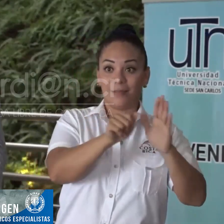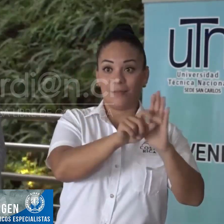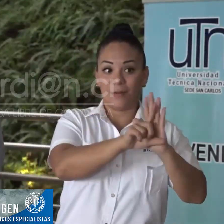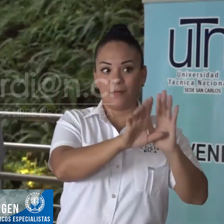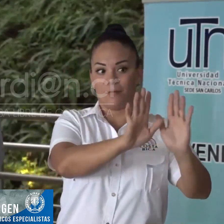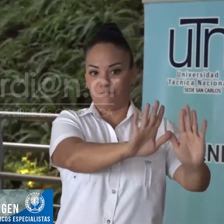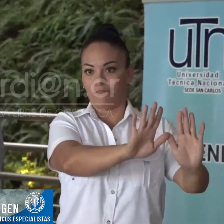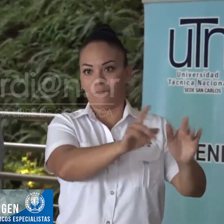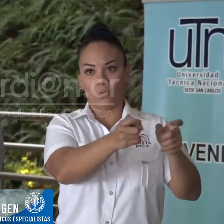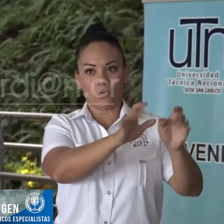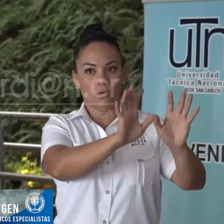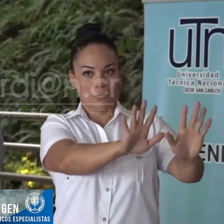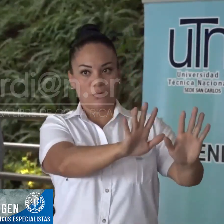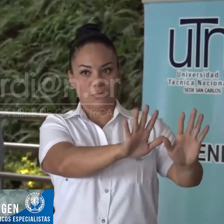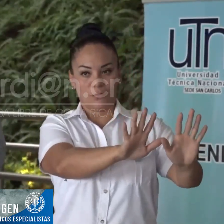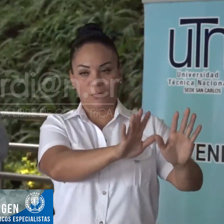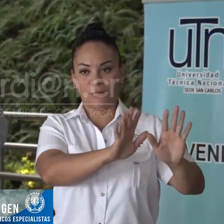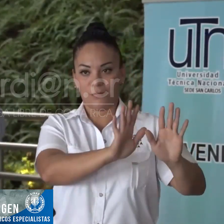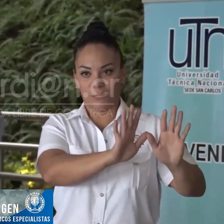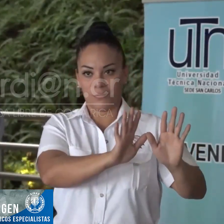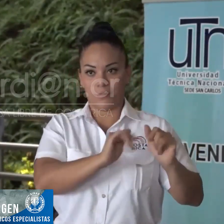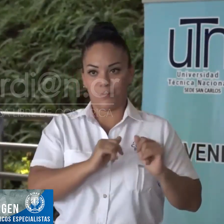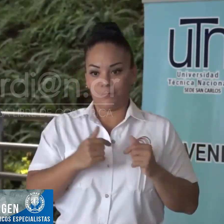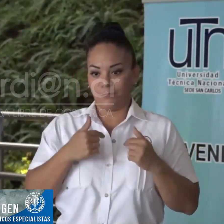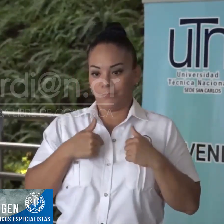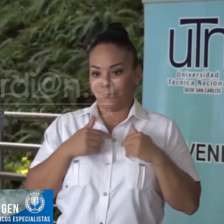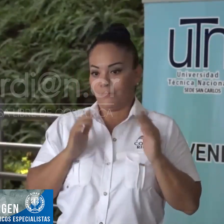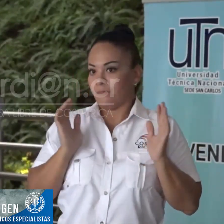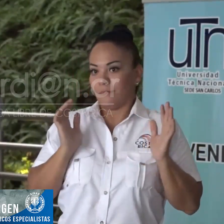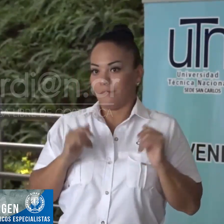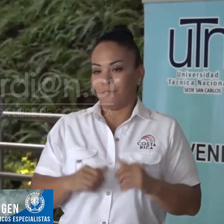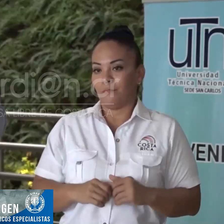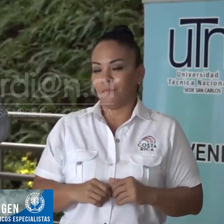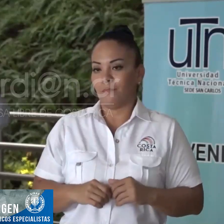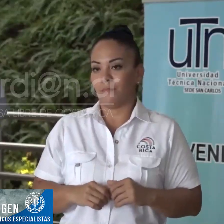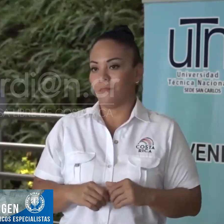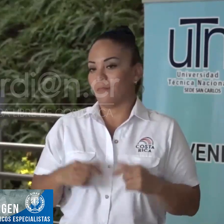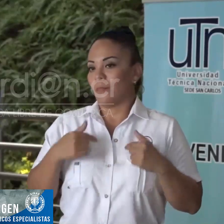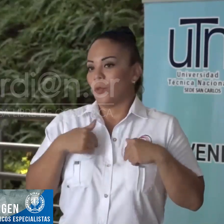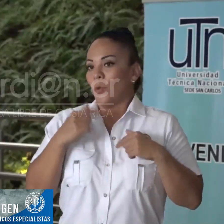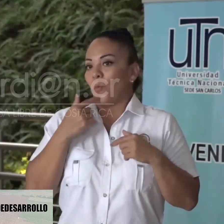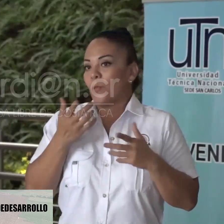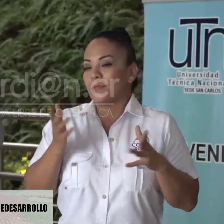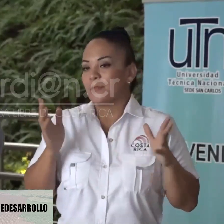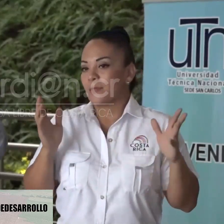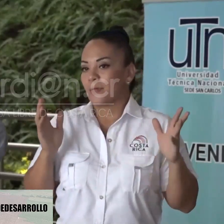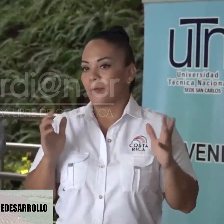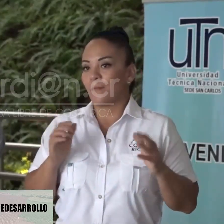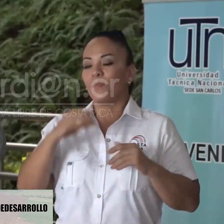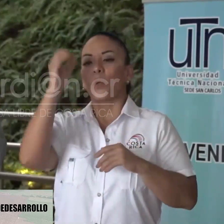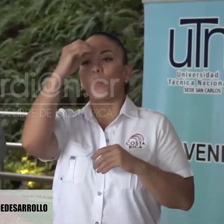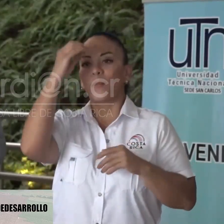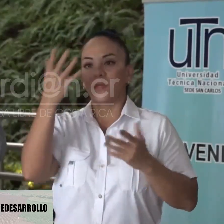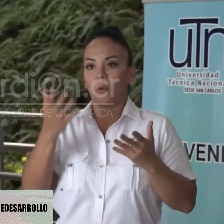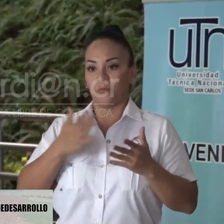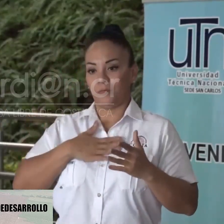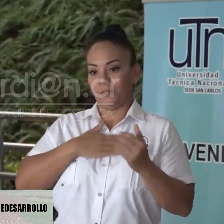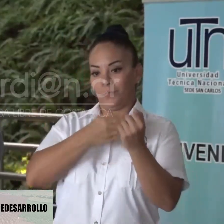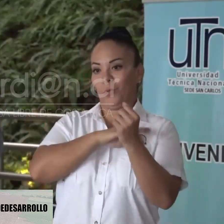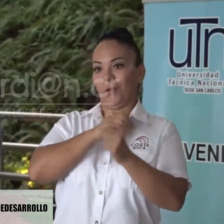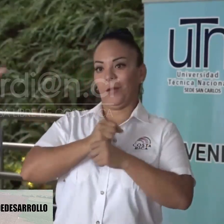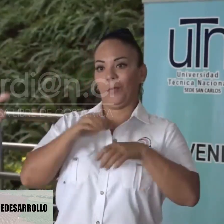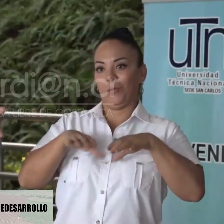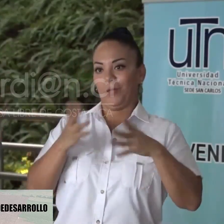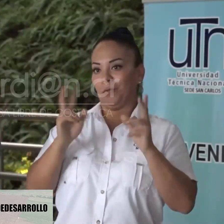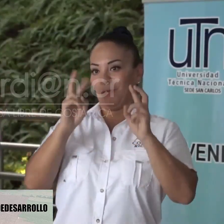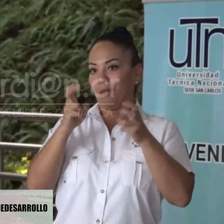Congreso en estos momentos. Y yo puedo decir la opinión del Ejecutivo con respecto a